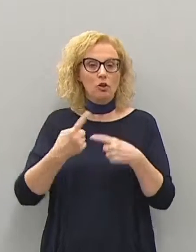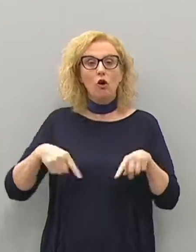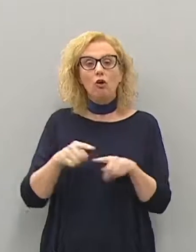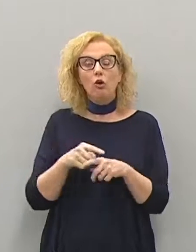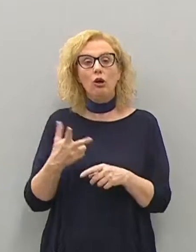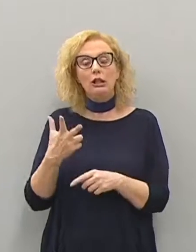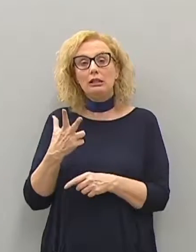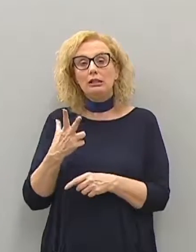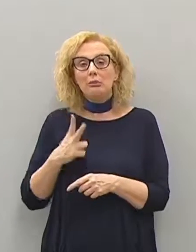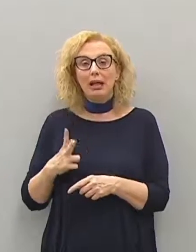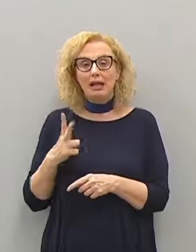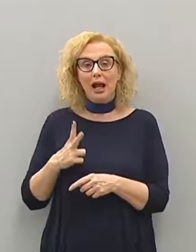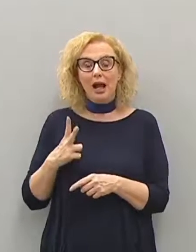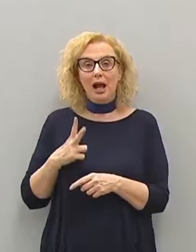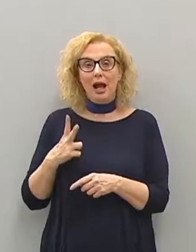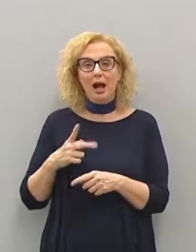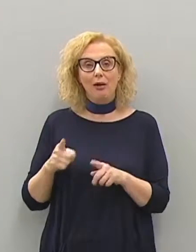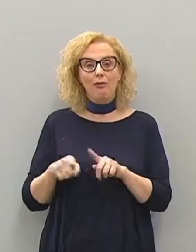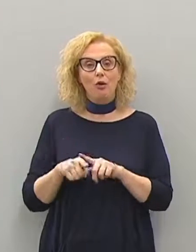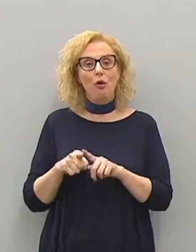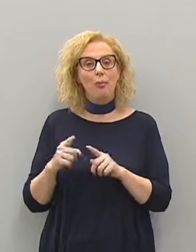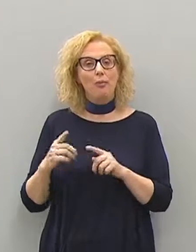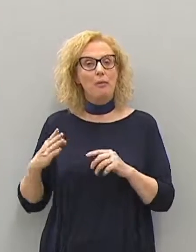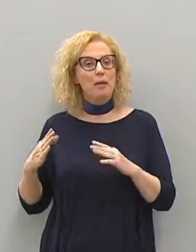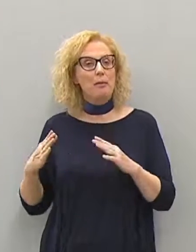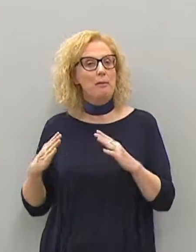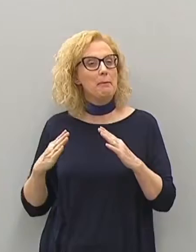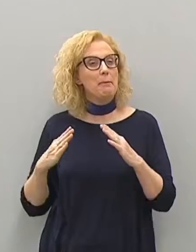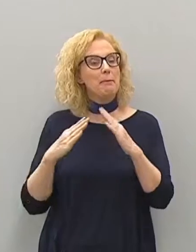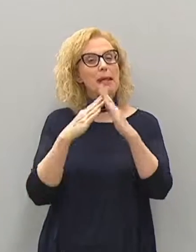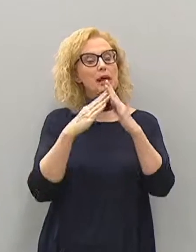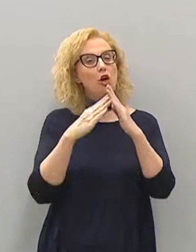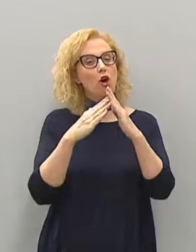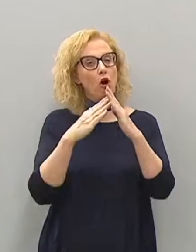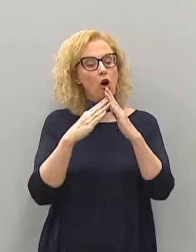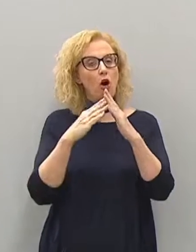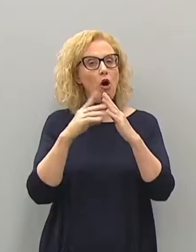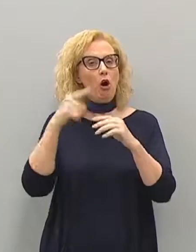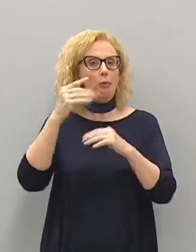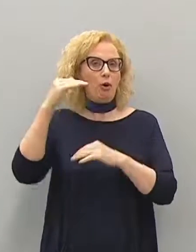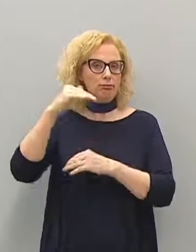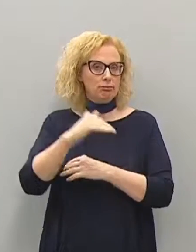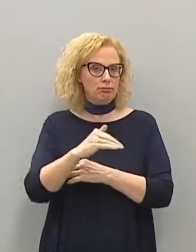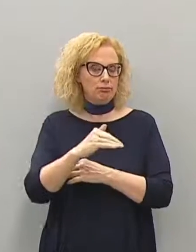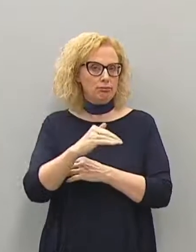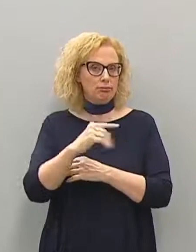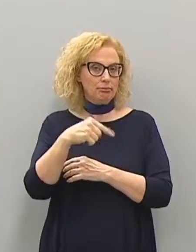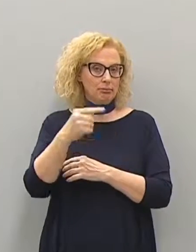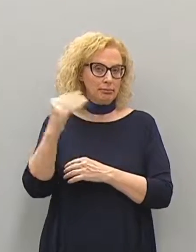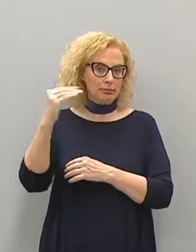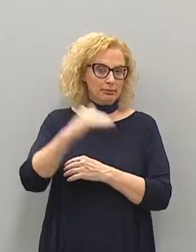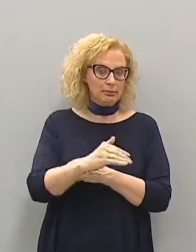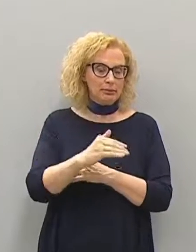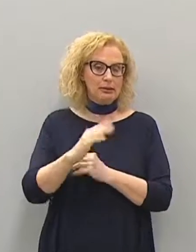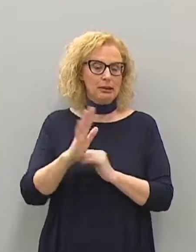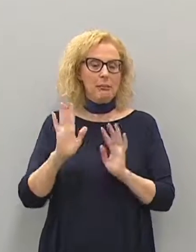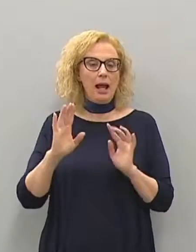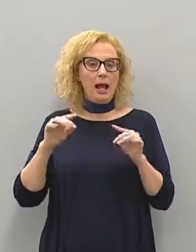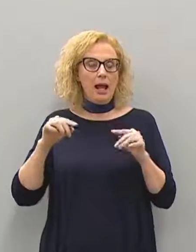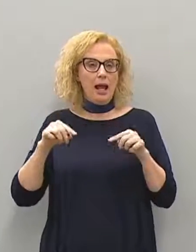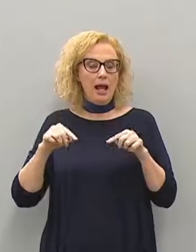un picco che poi torna che poi torna a scendere però questo mette